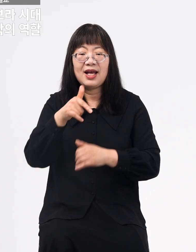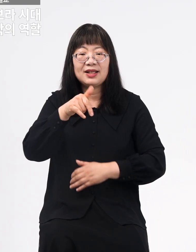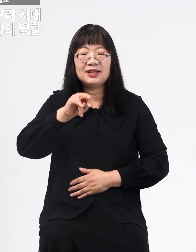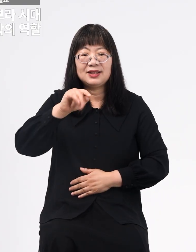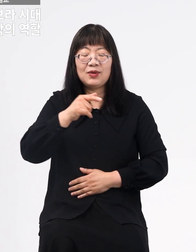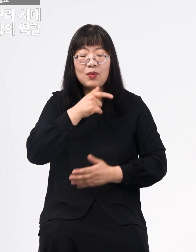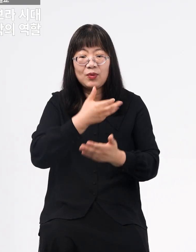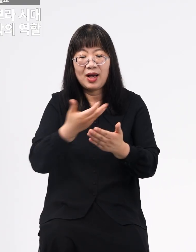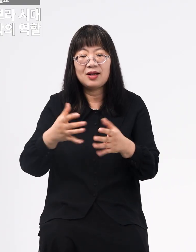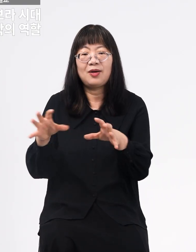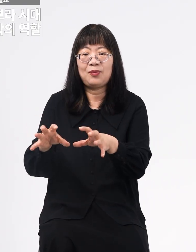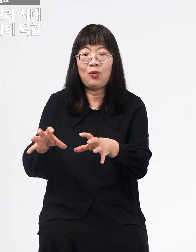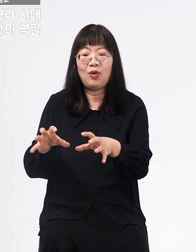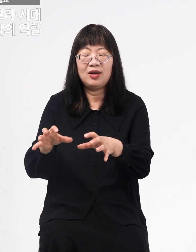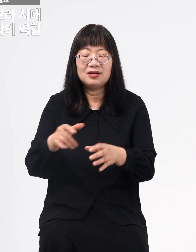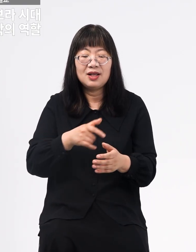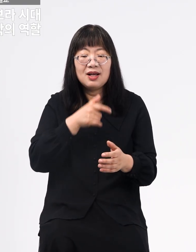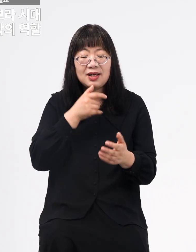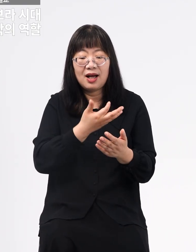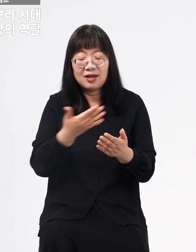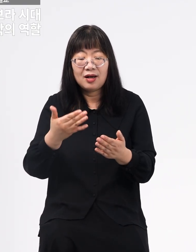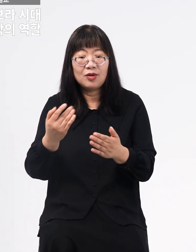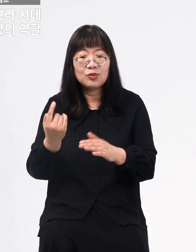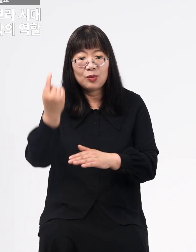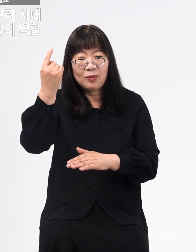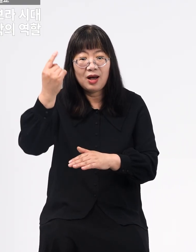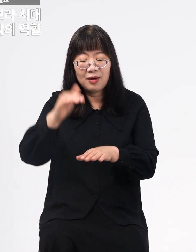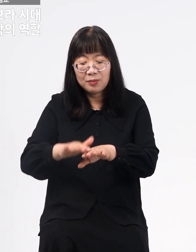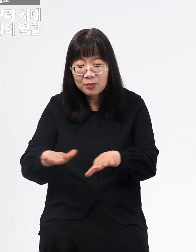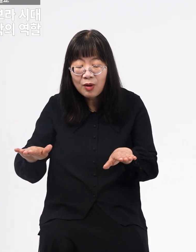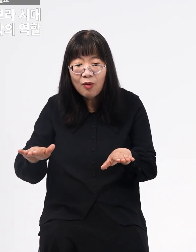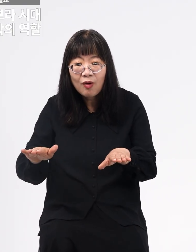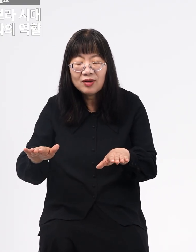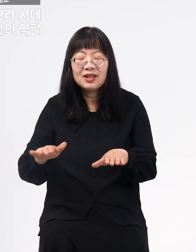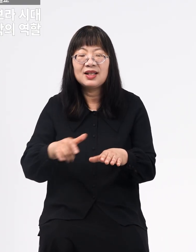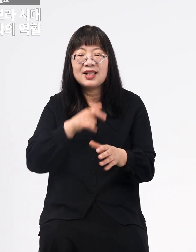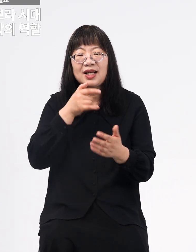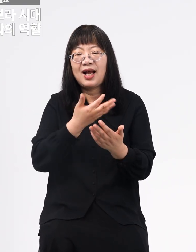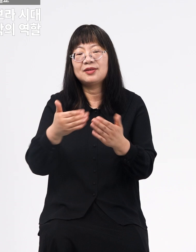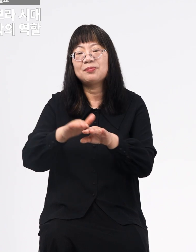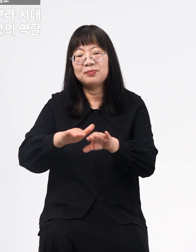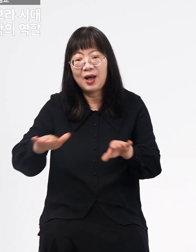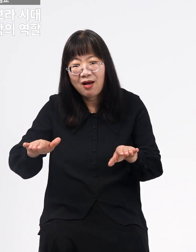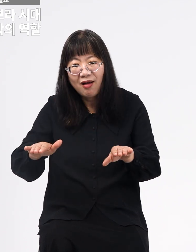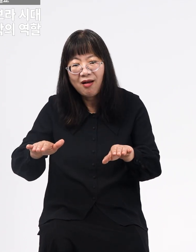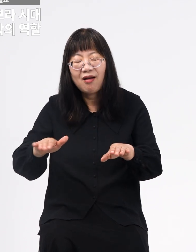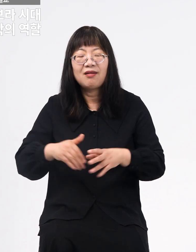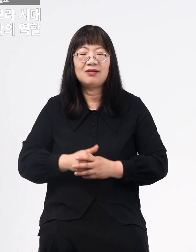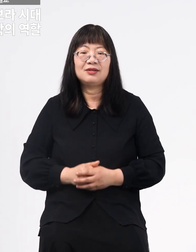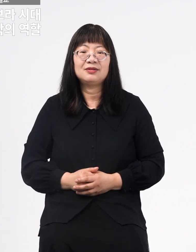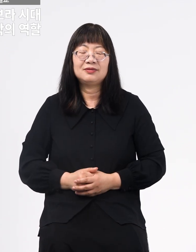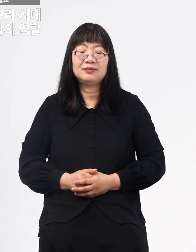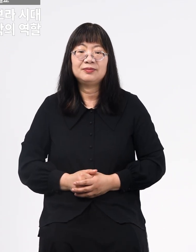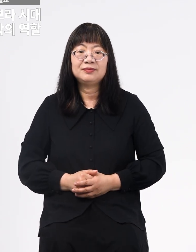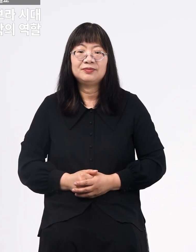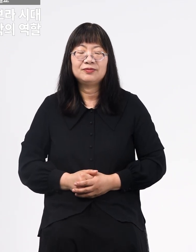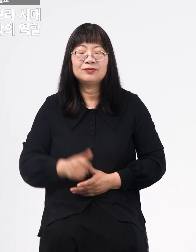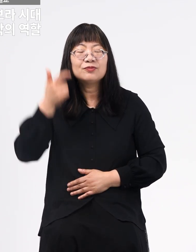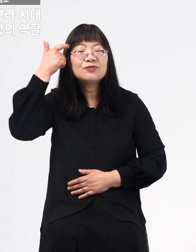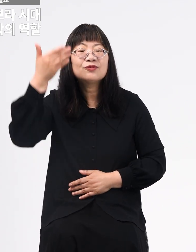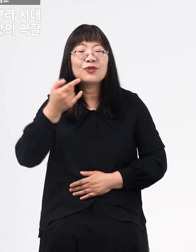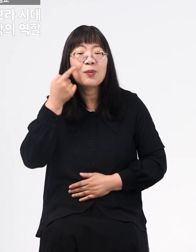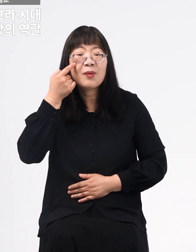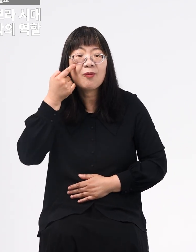강가는 높습니까? 평지입니까? 강은 평지예요. 낮은 데예요. 그럼